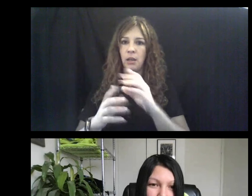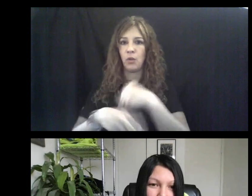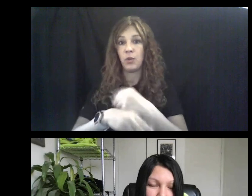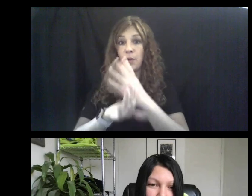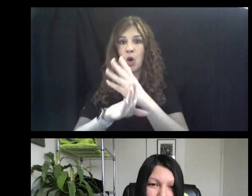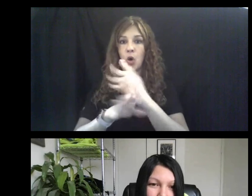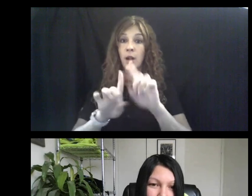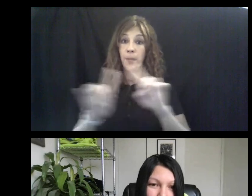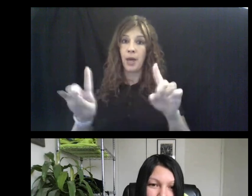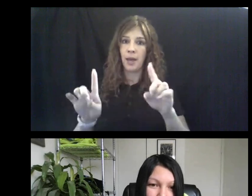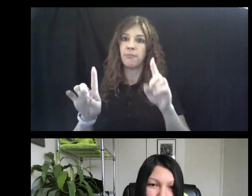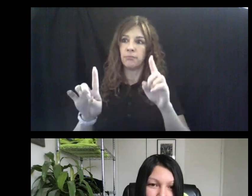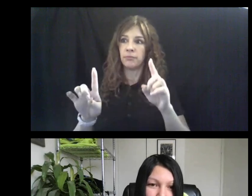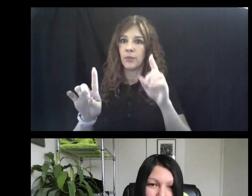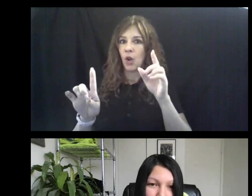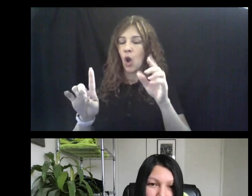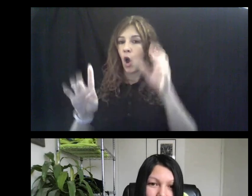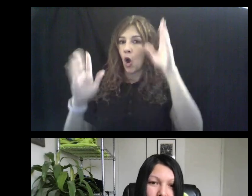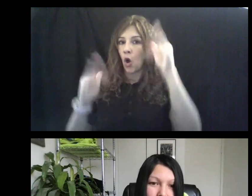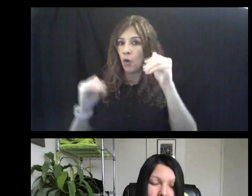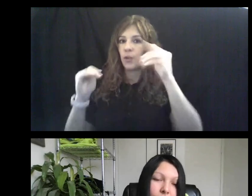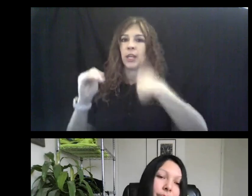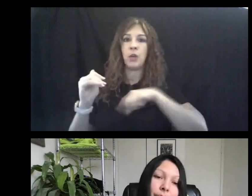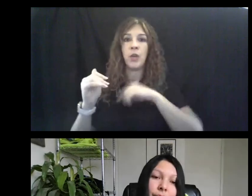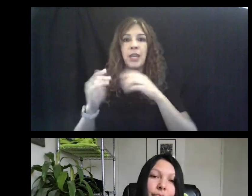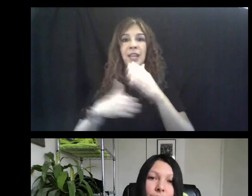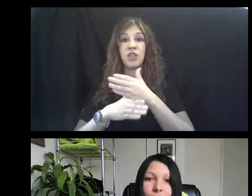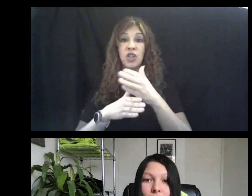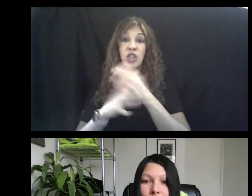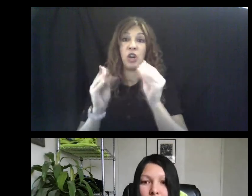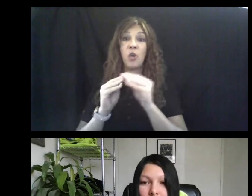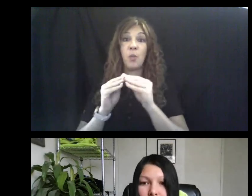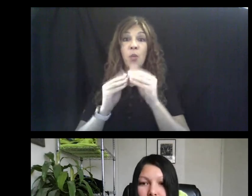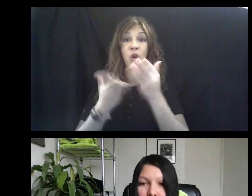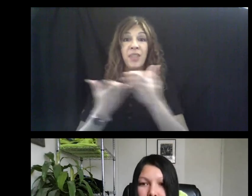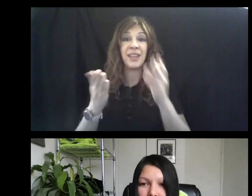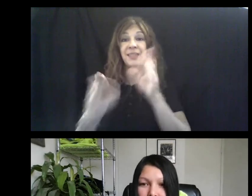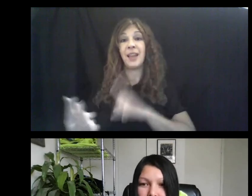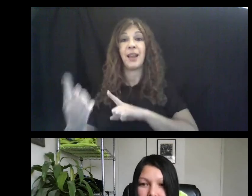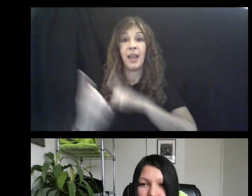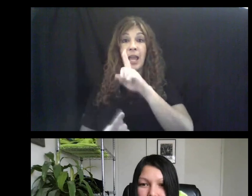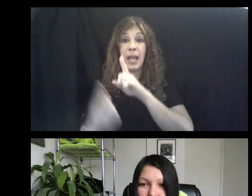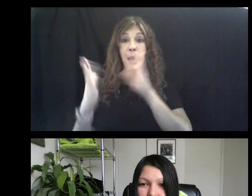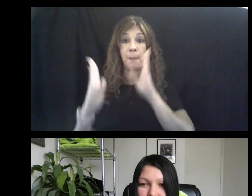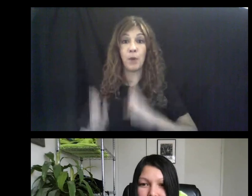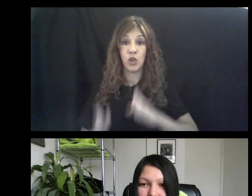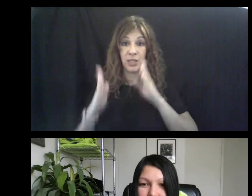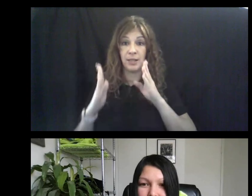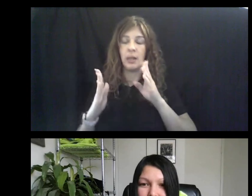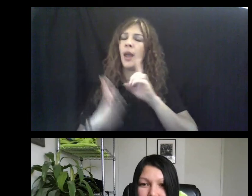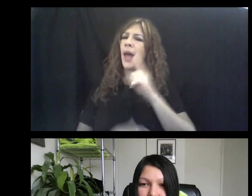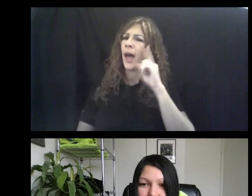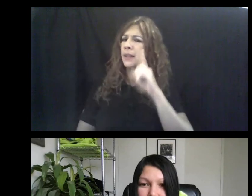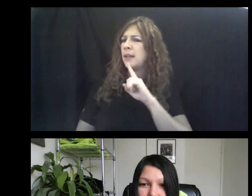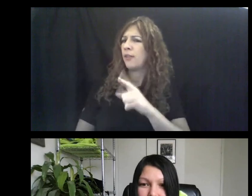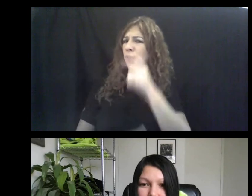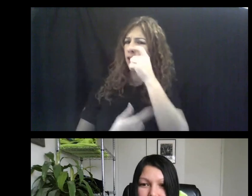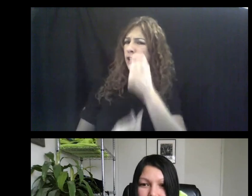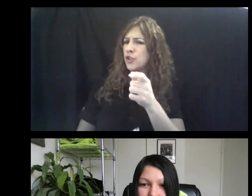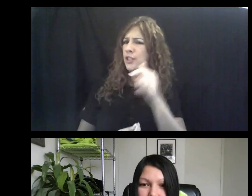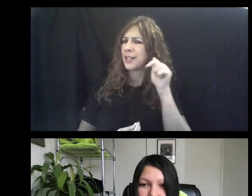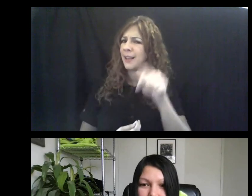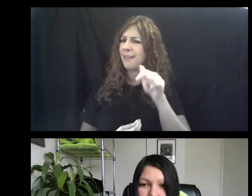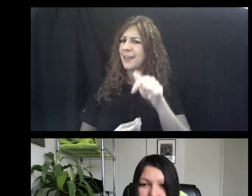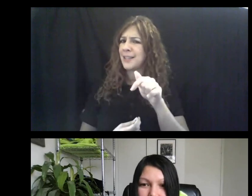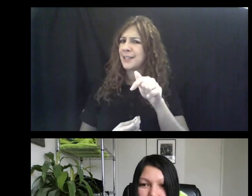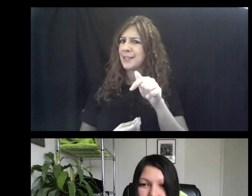y podamos compartir más cosas, ¿verdad? Yo creo que es muy interesante esta